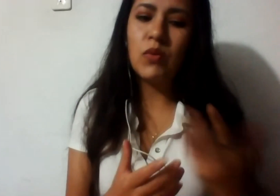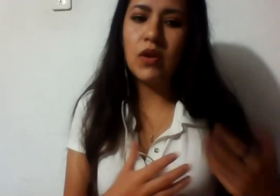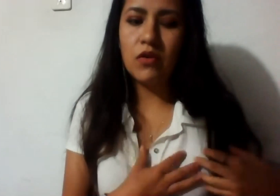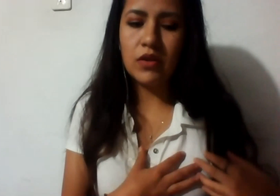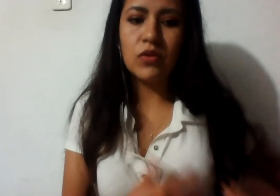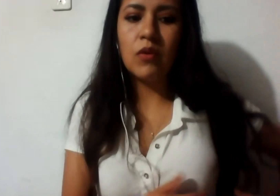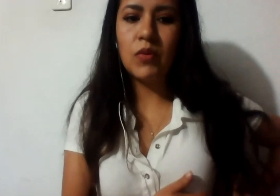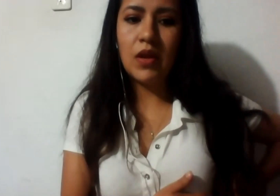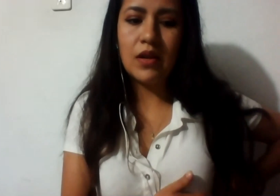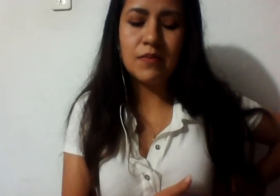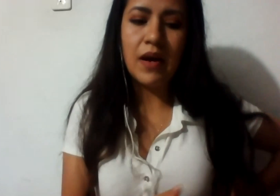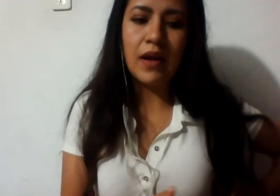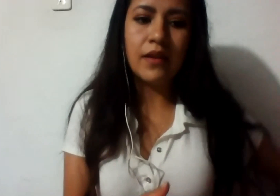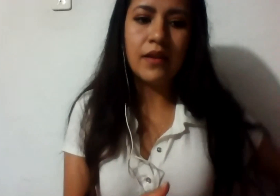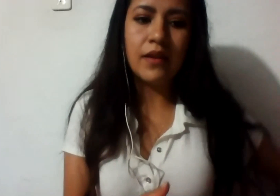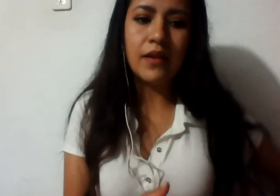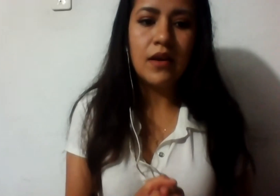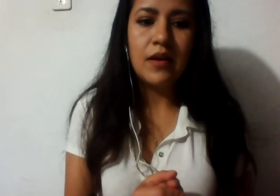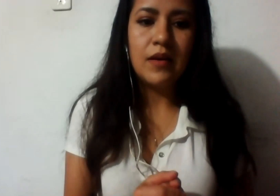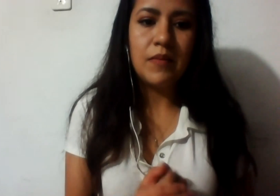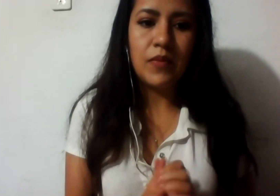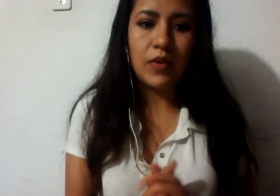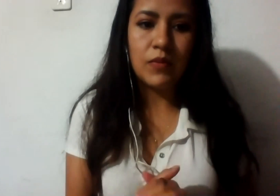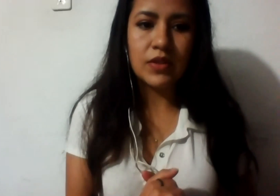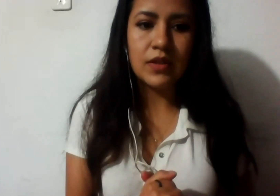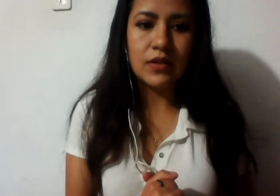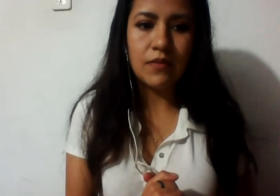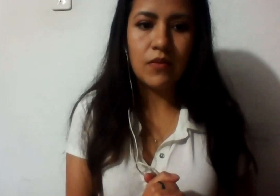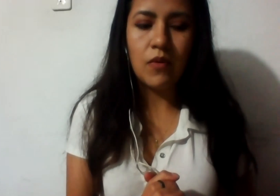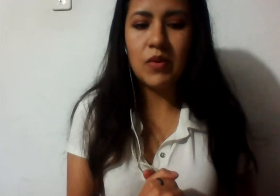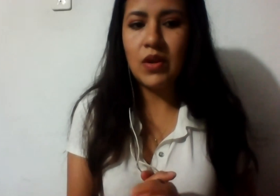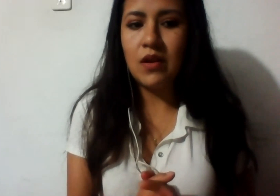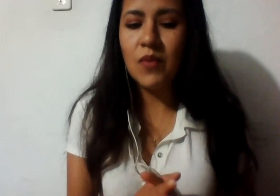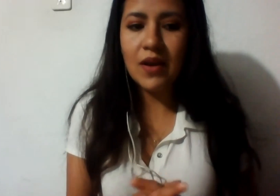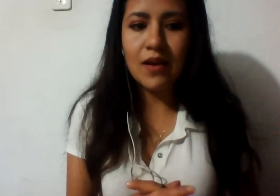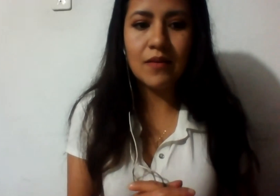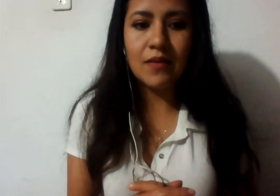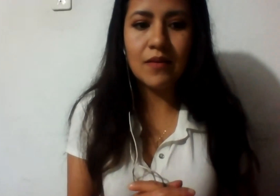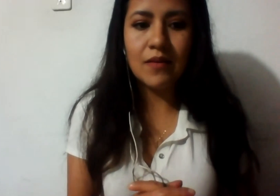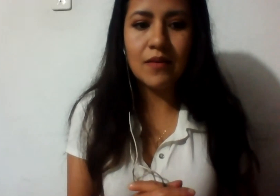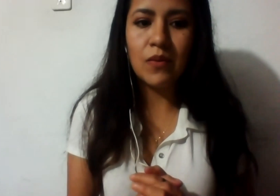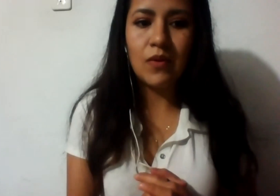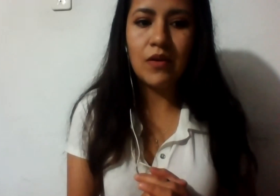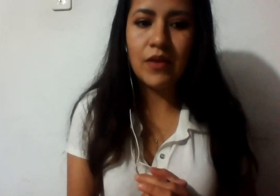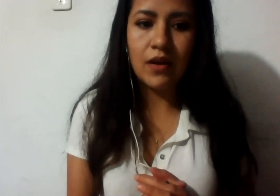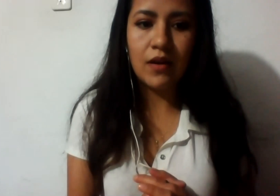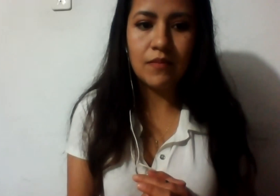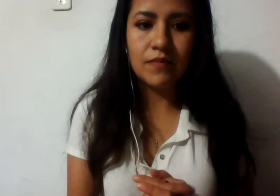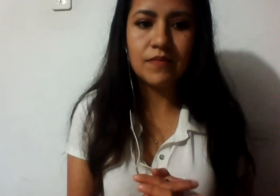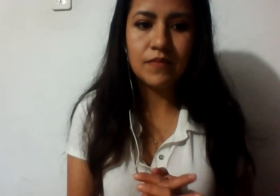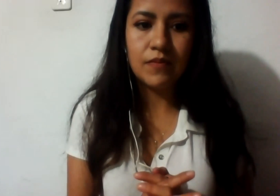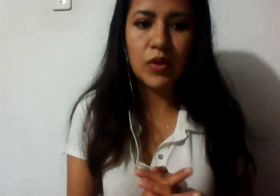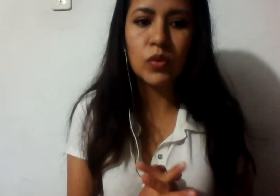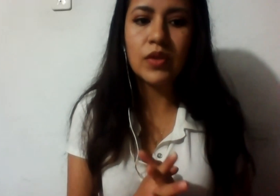Si me duele el corazón, me duele la espalda, podemos hacer así. O me duele la muela o